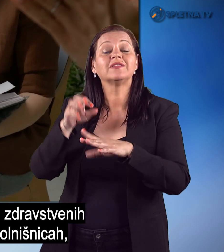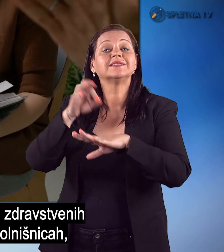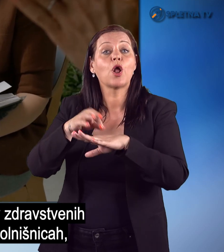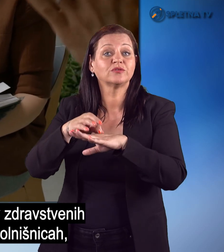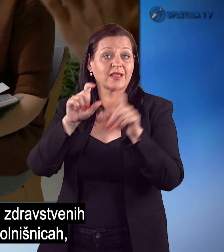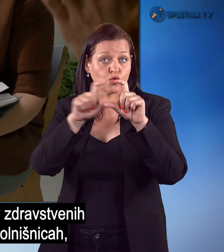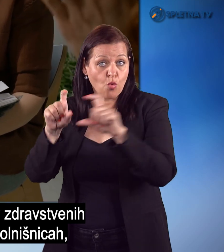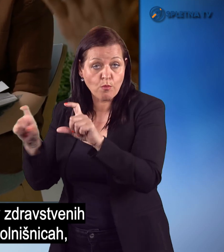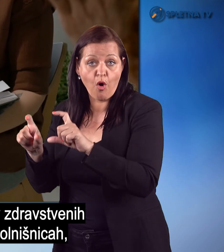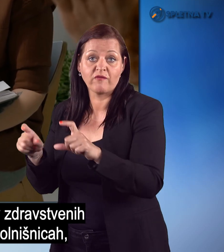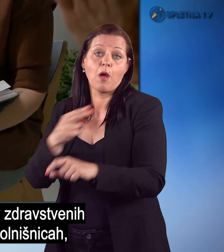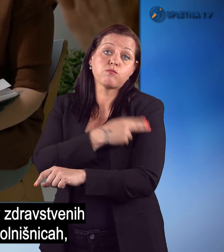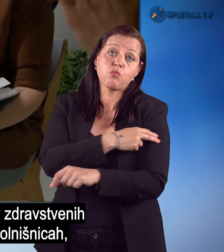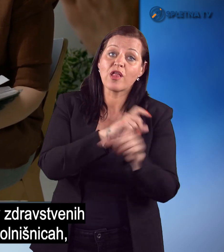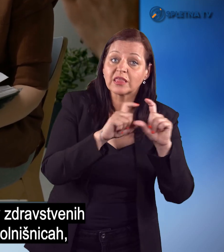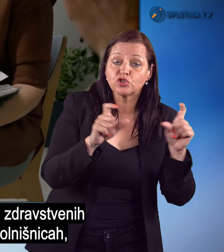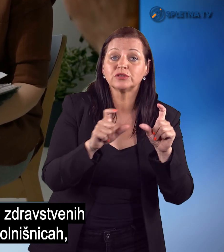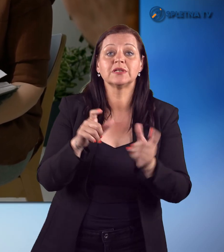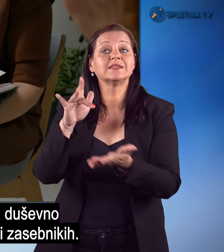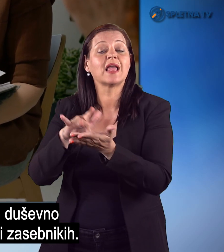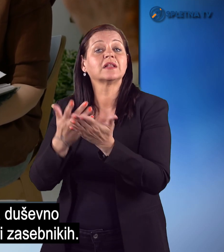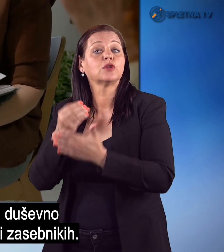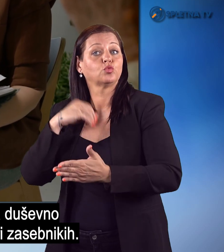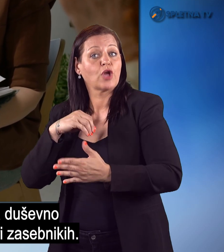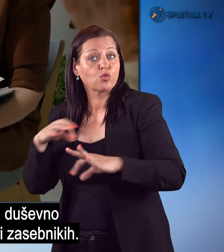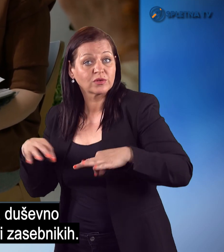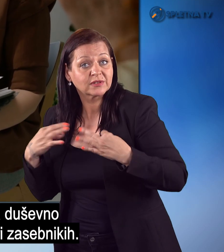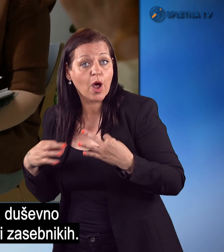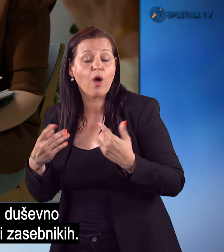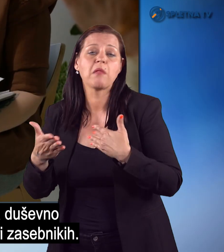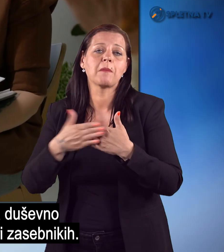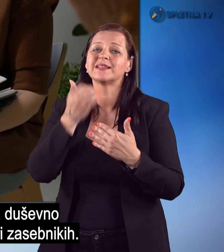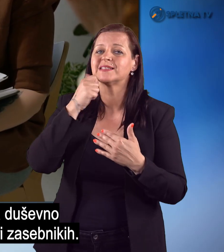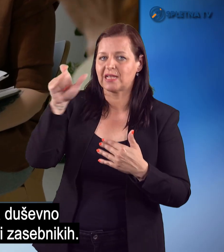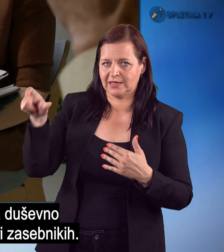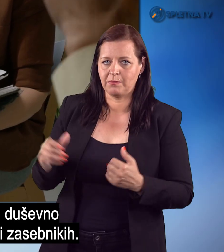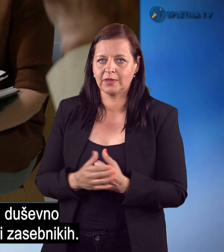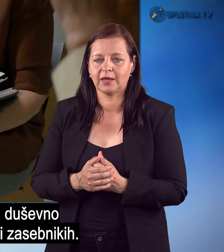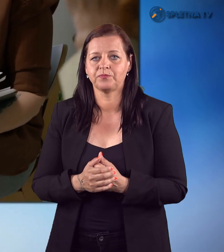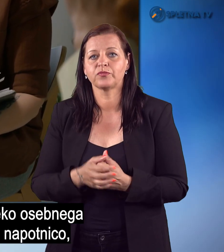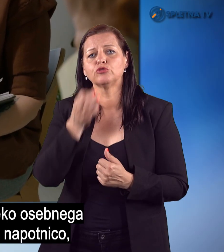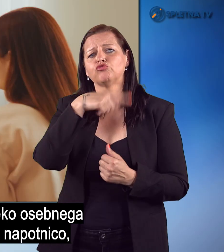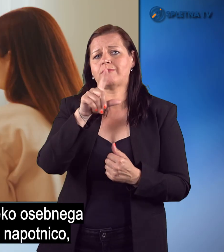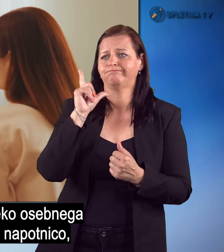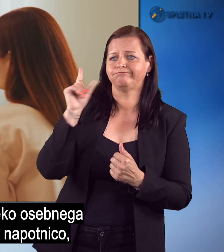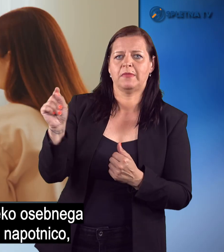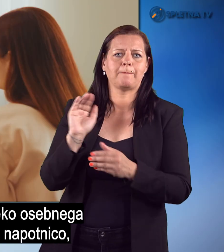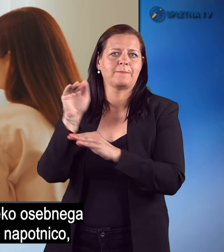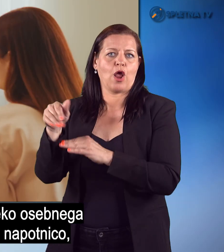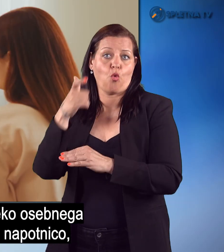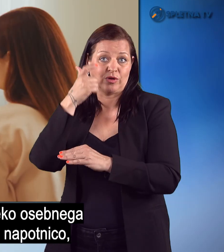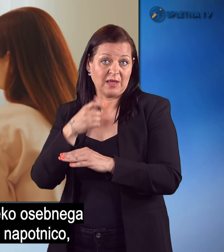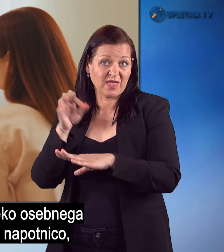Dostopna je v zdravstvenih domovih, bolnišnicah, centrih za duševno zdravje ali pri zasebnikih. Če greste